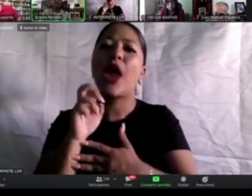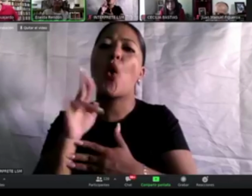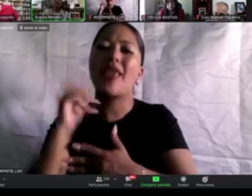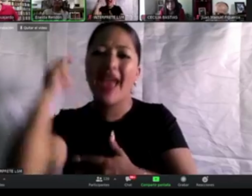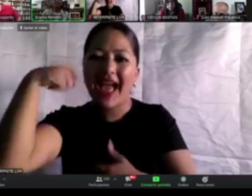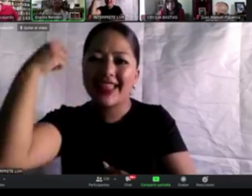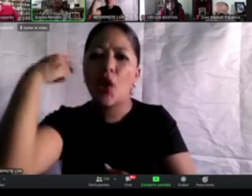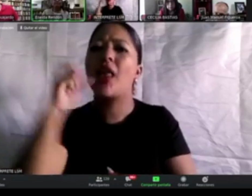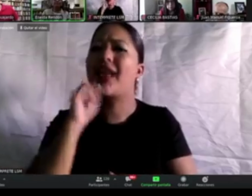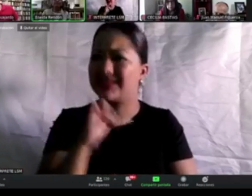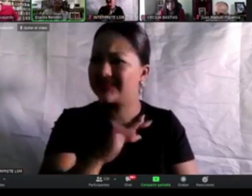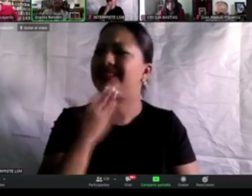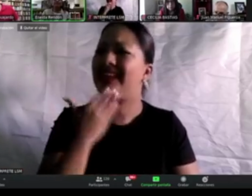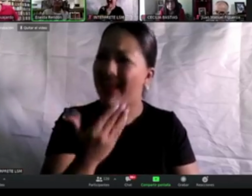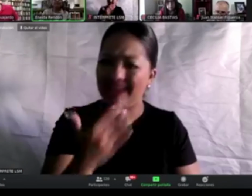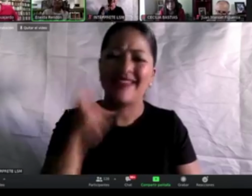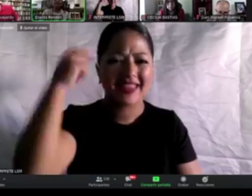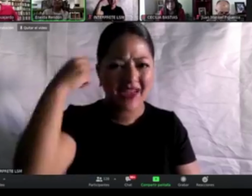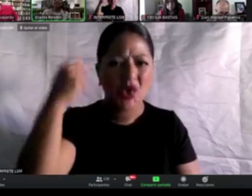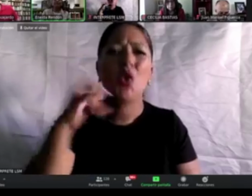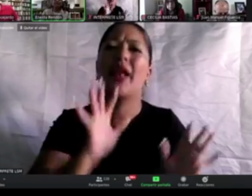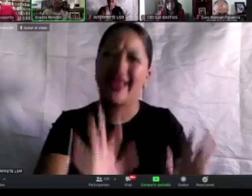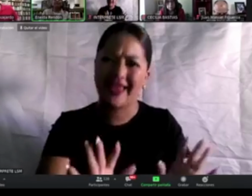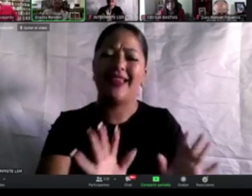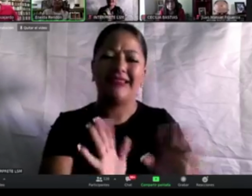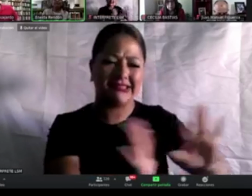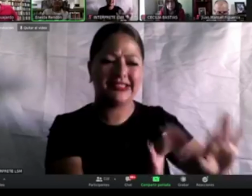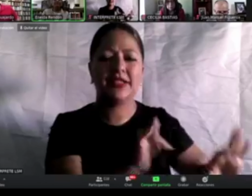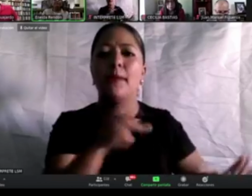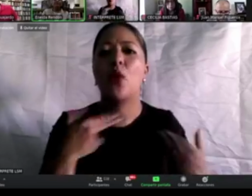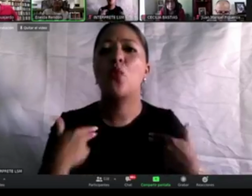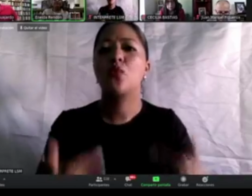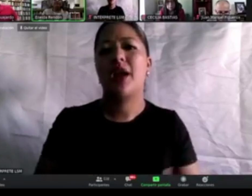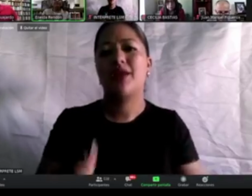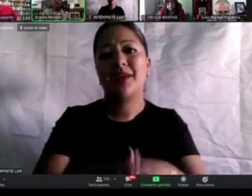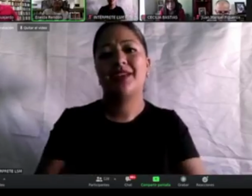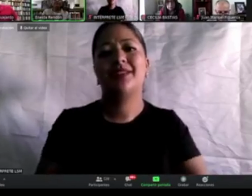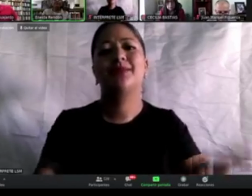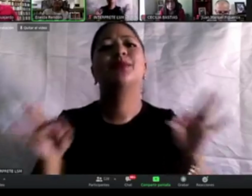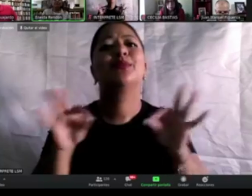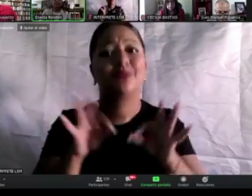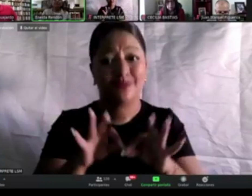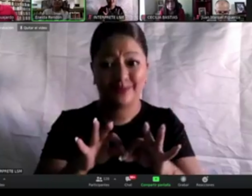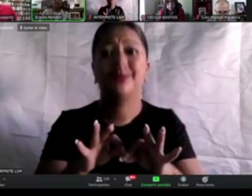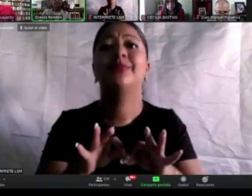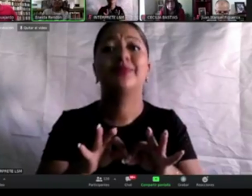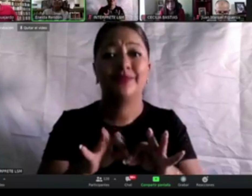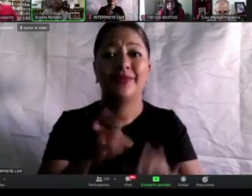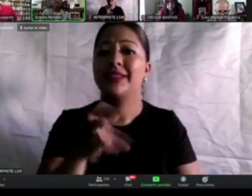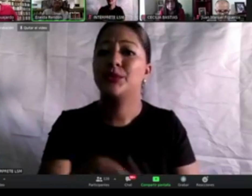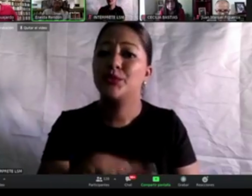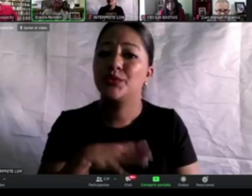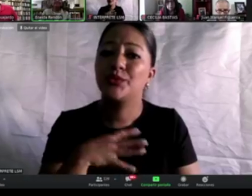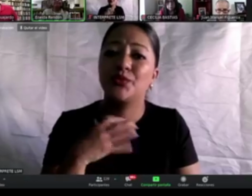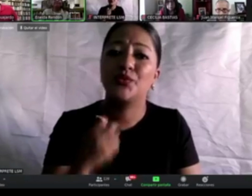poner en juego esa parte humana y ese esfuerzo este que